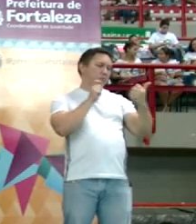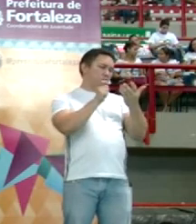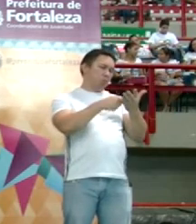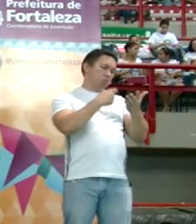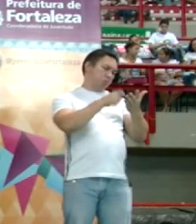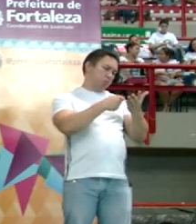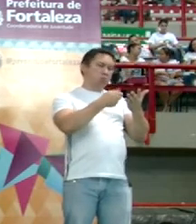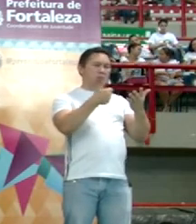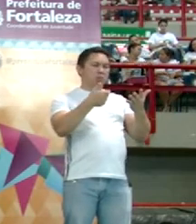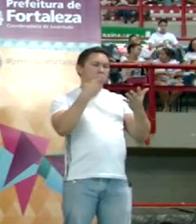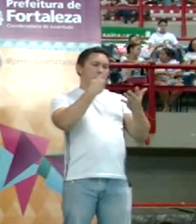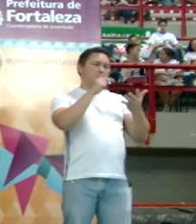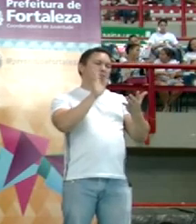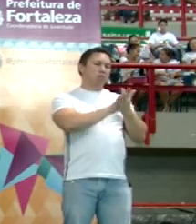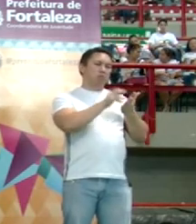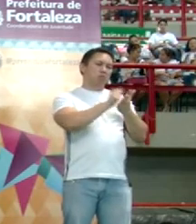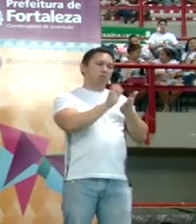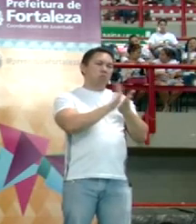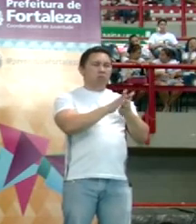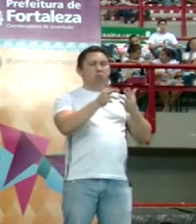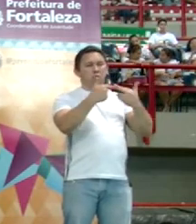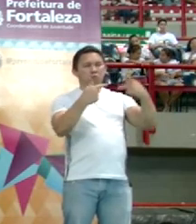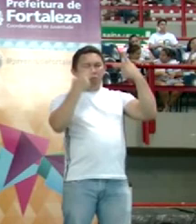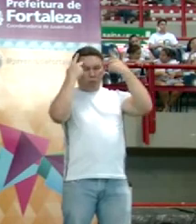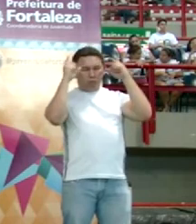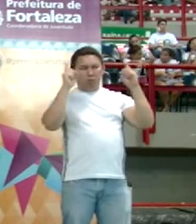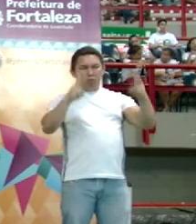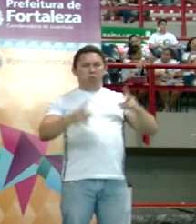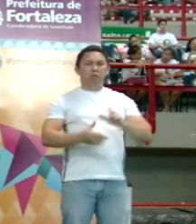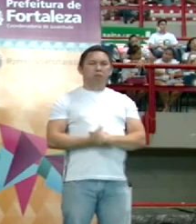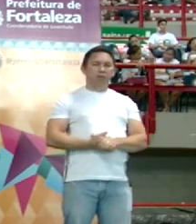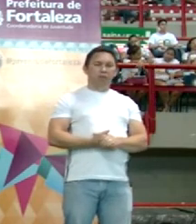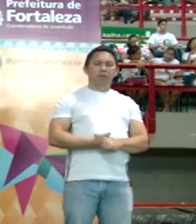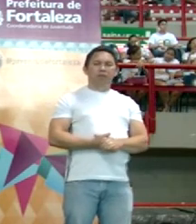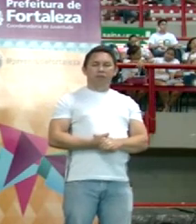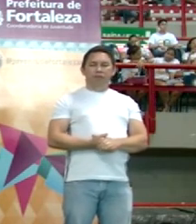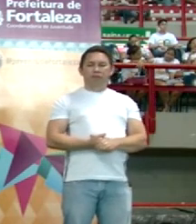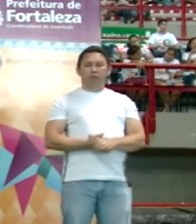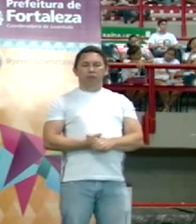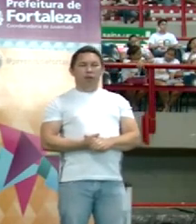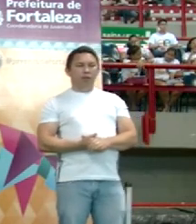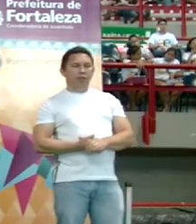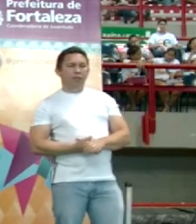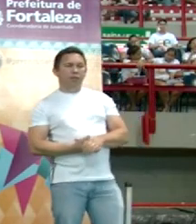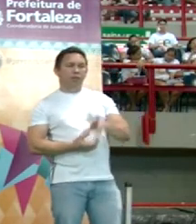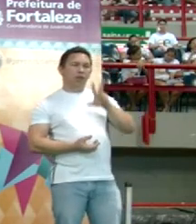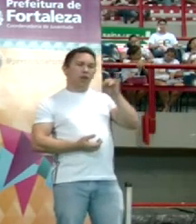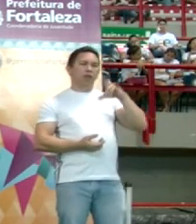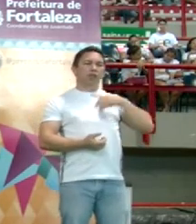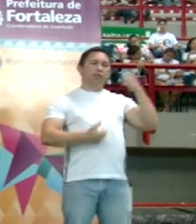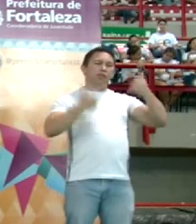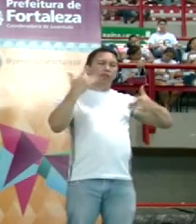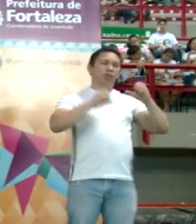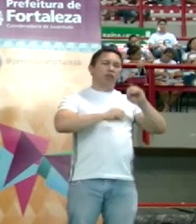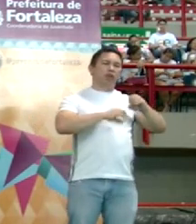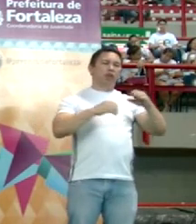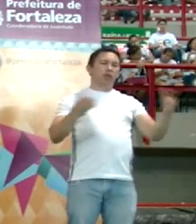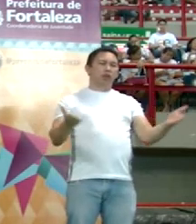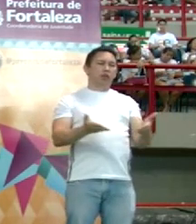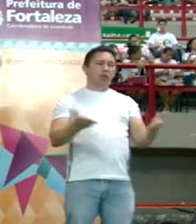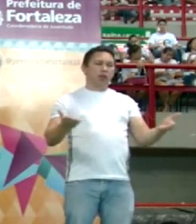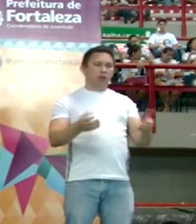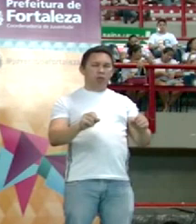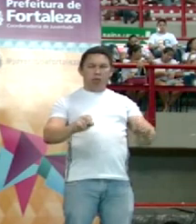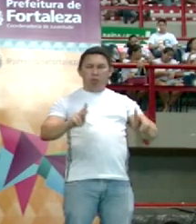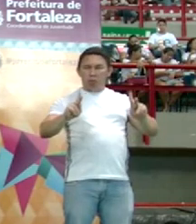próprio material, caso você queira. Página 11, lá você vai ter o conteúdo que nós vamos abordar agora,